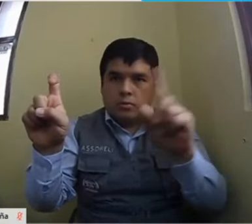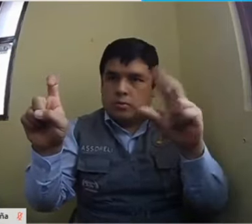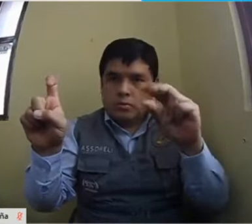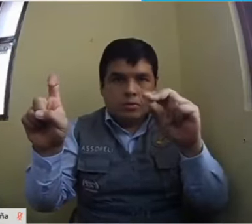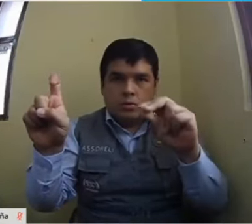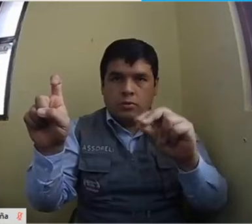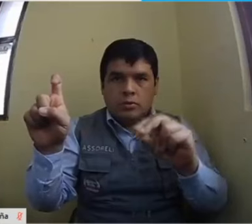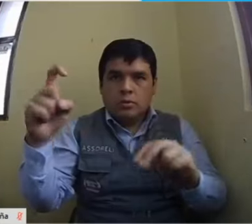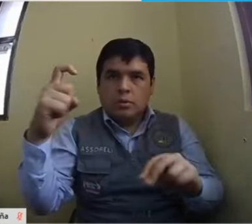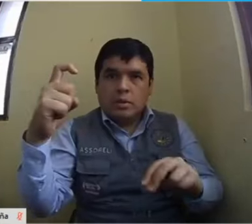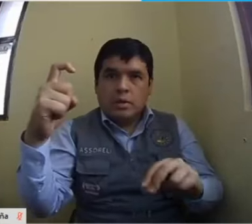X.